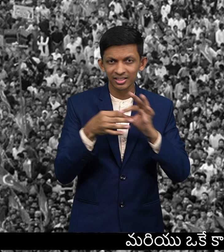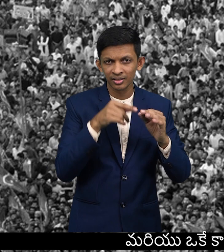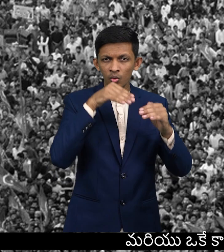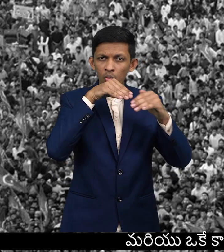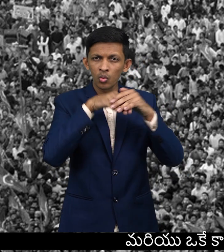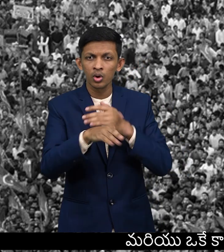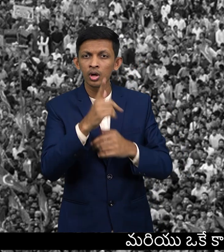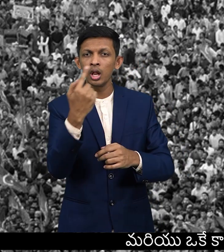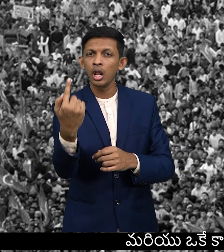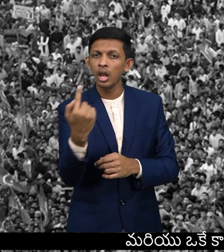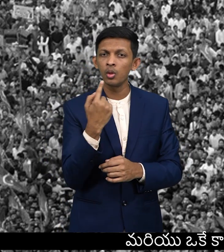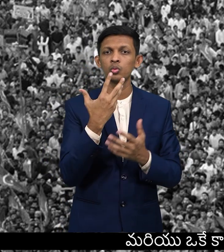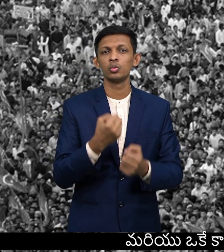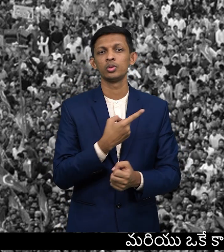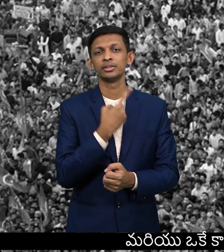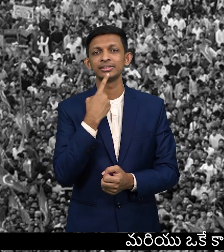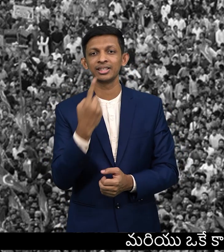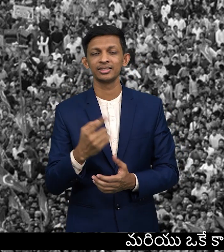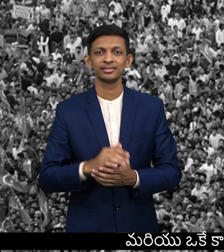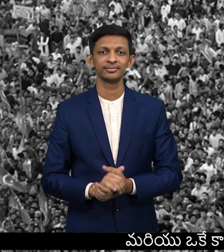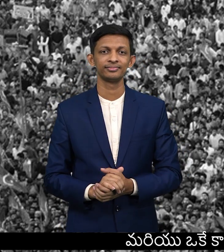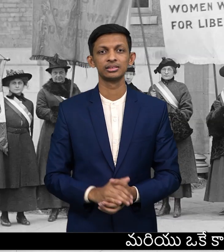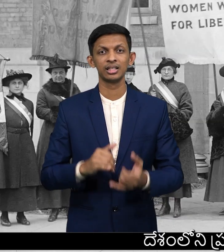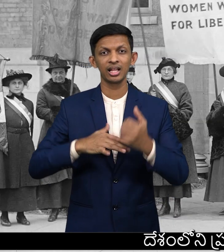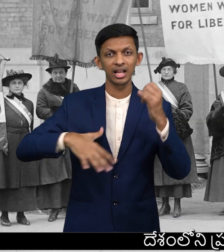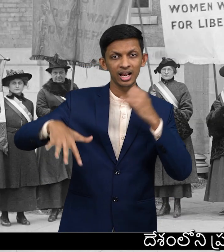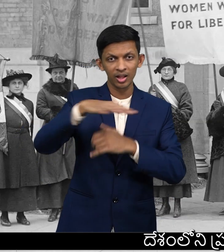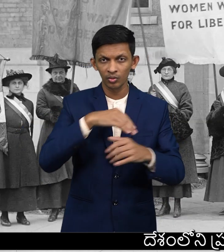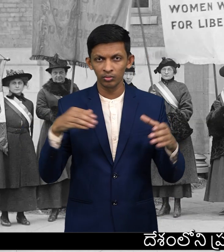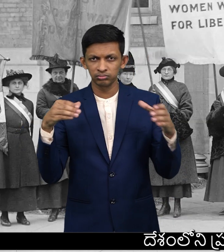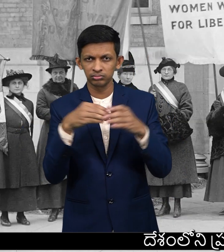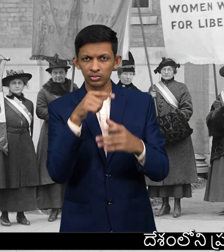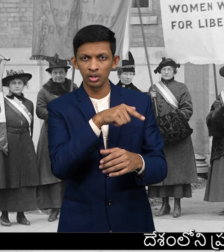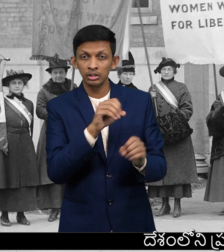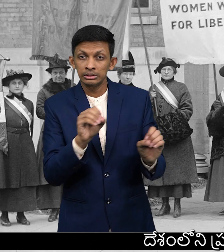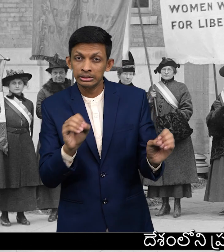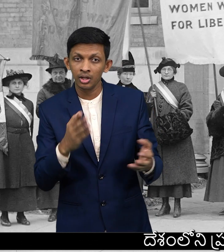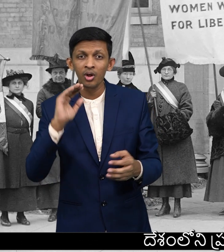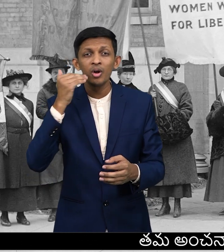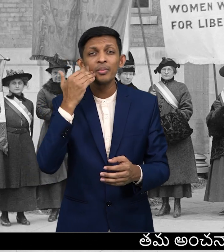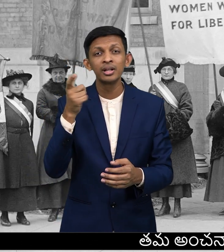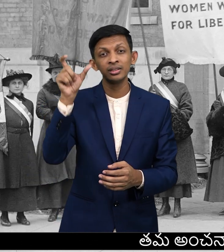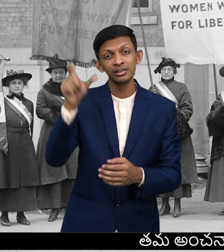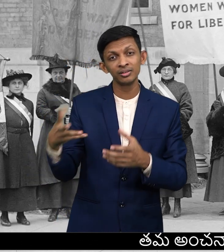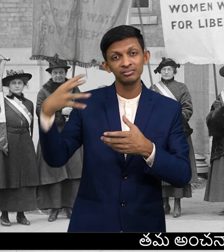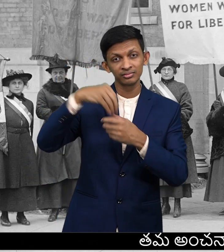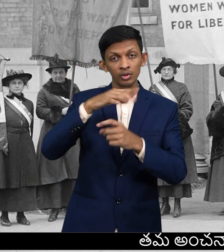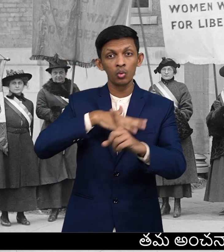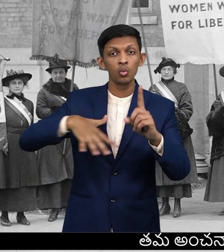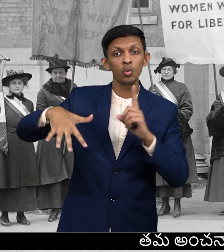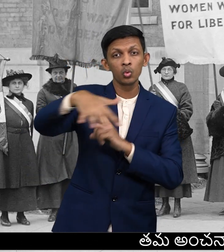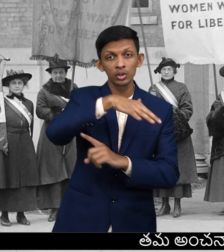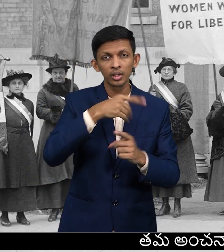మరియు ఒకే కారణంతో మరింత ఐక్యంగా ఉంటాయి. దేశంలోని ప్రబలమైన రాజకీయ వ్యవస్థ ద్వారా తమ